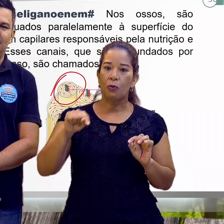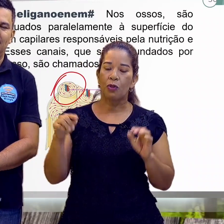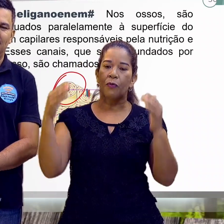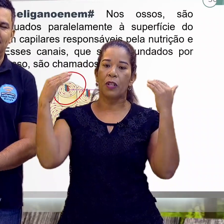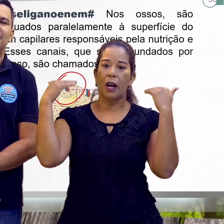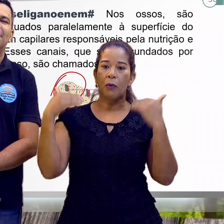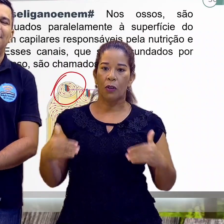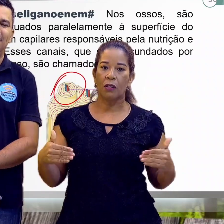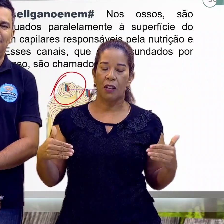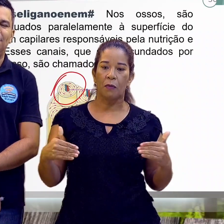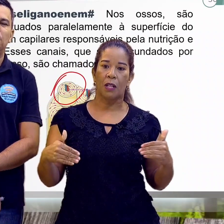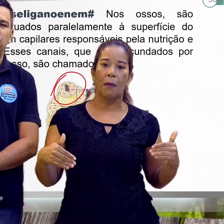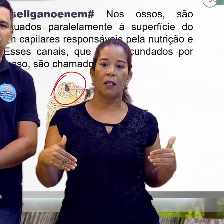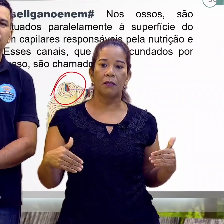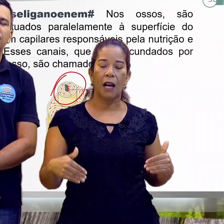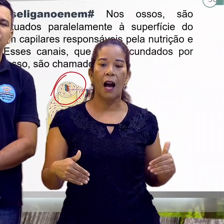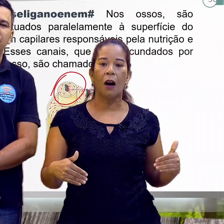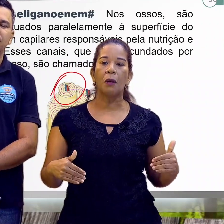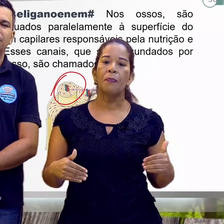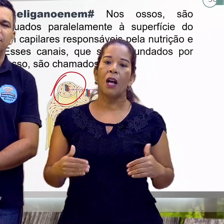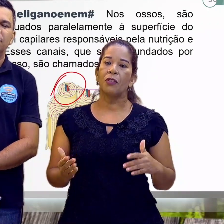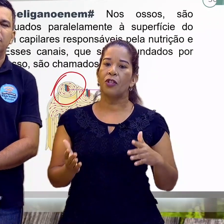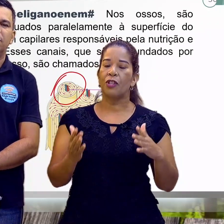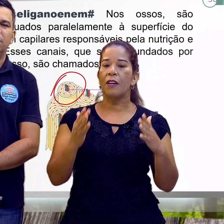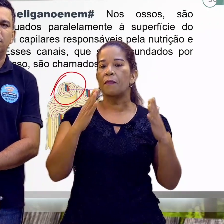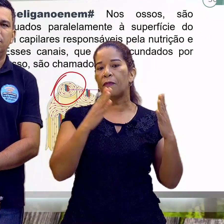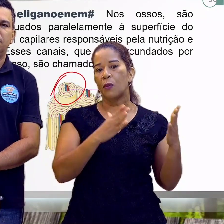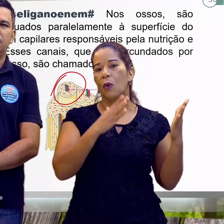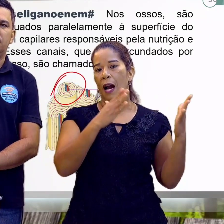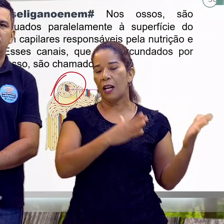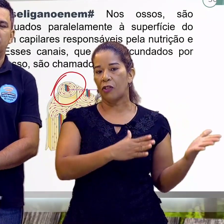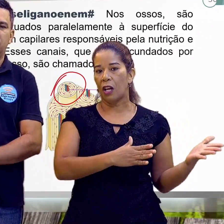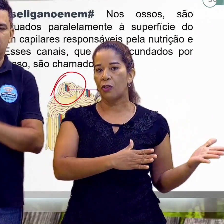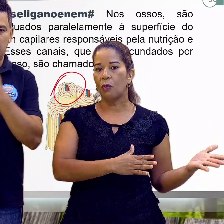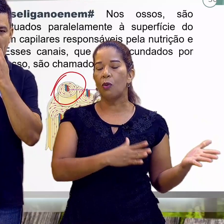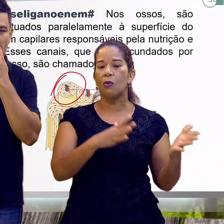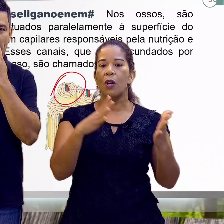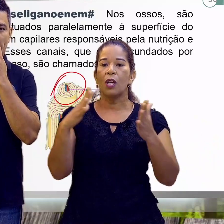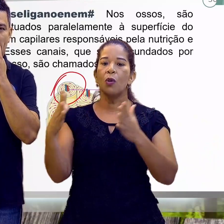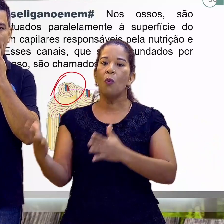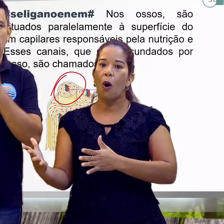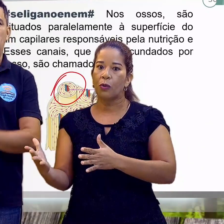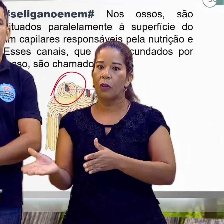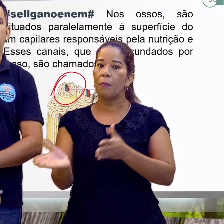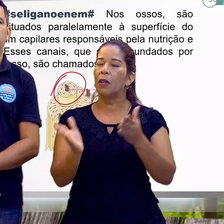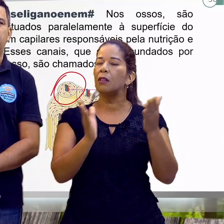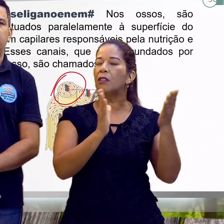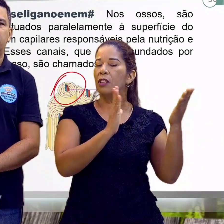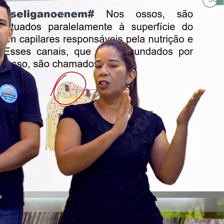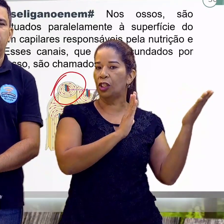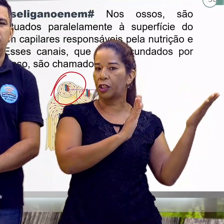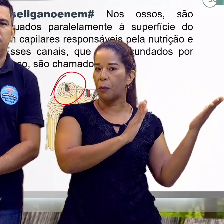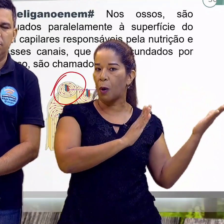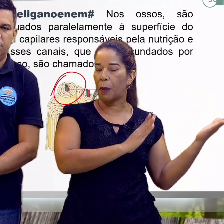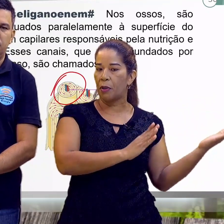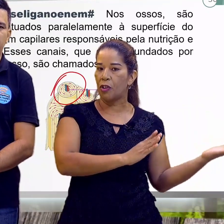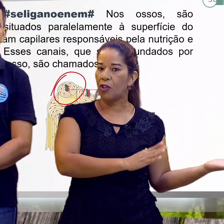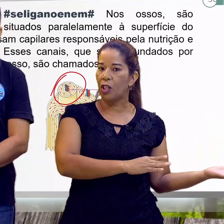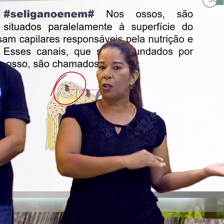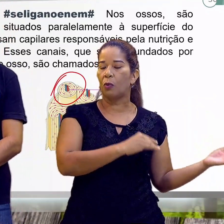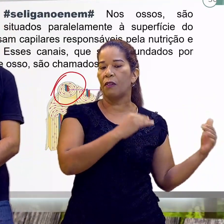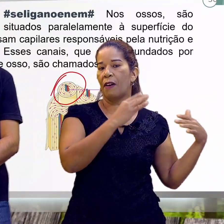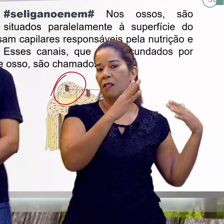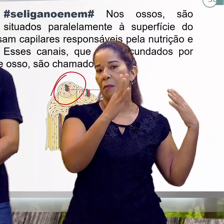desse conjuntivo, que é o que nós estávamos trabalhando na aula, a gente viu o cartilaginoso e o ósseo. Lembrando que a gente tem o